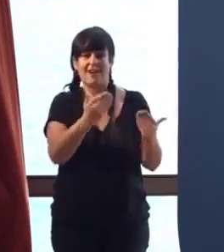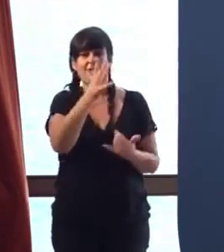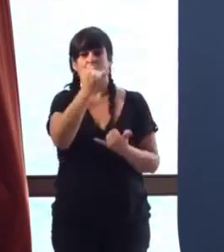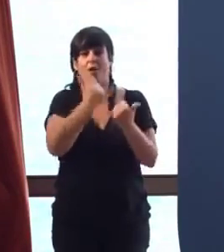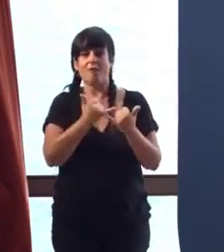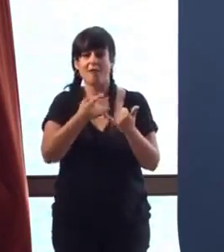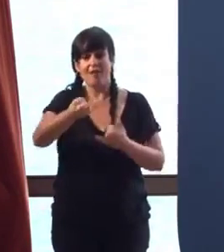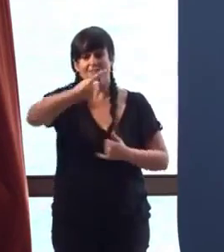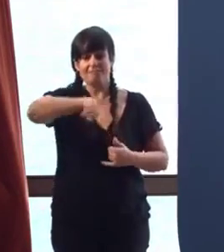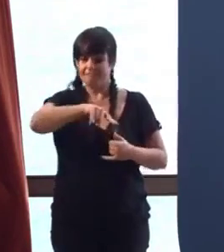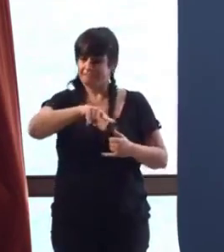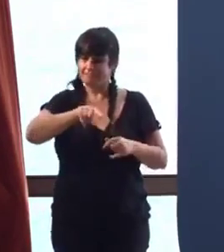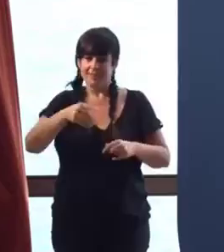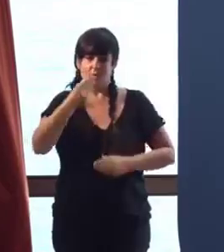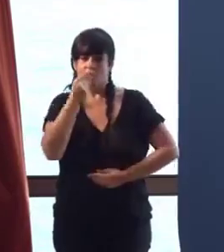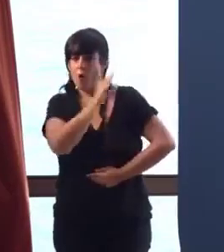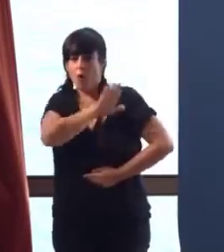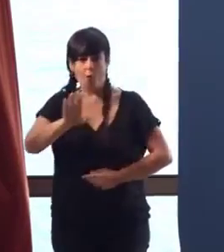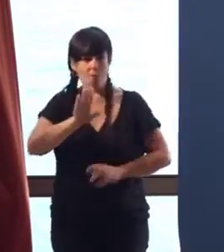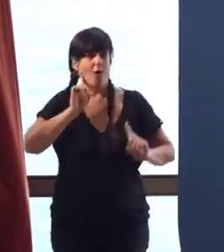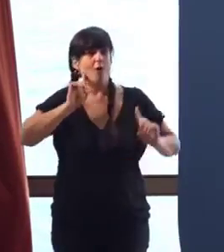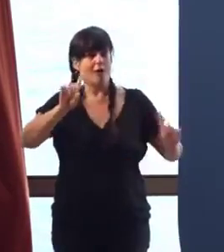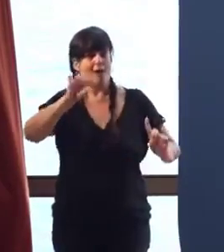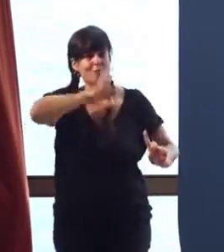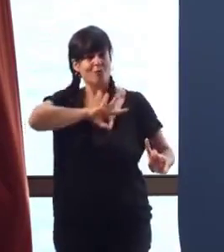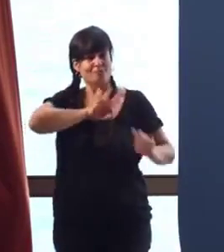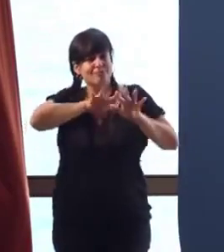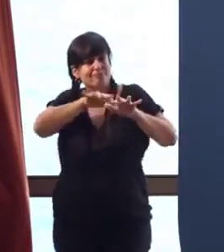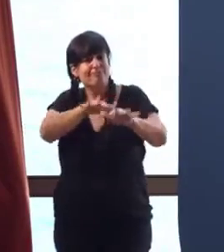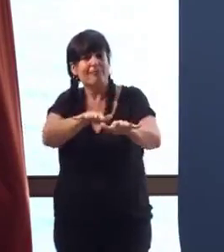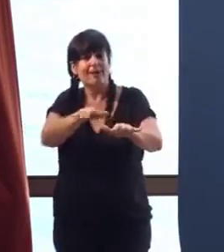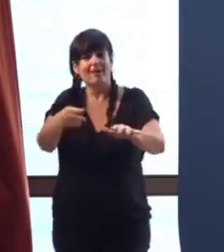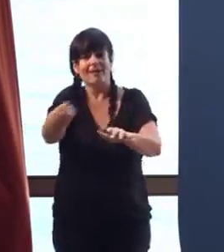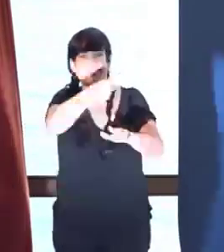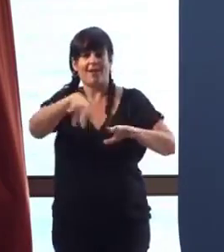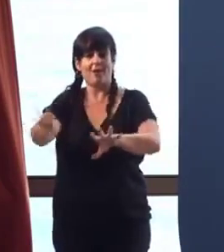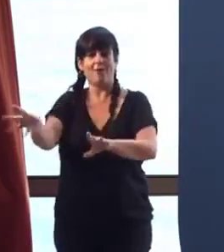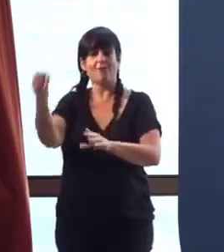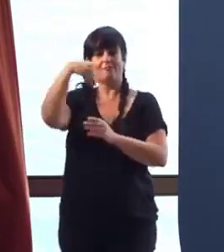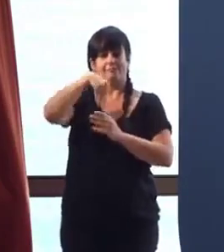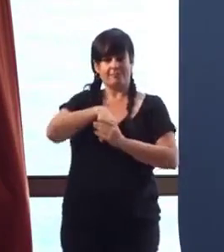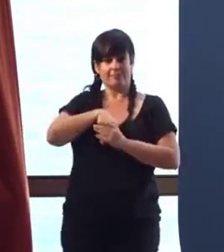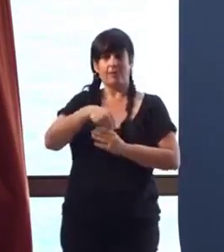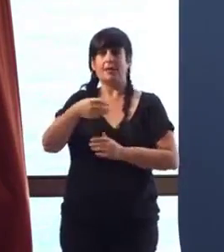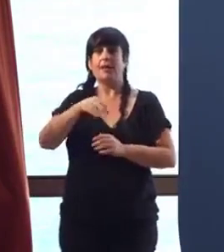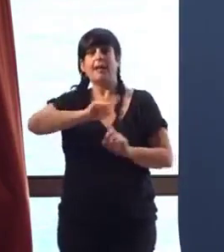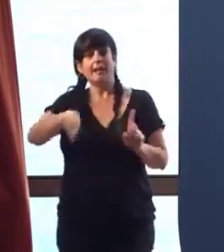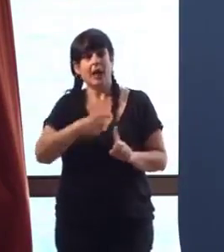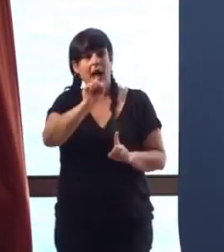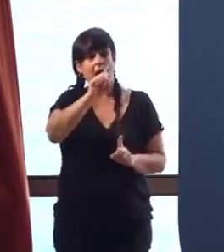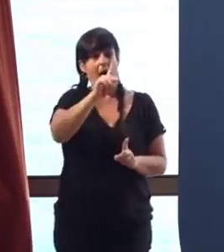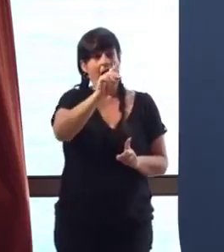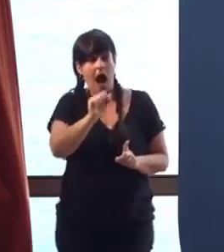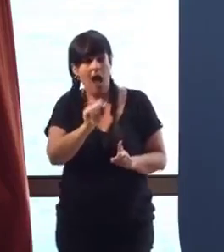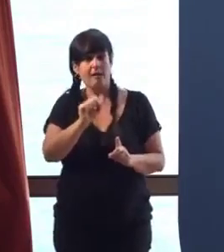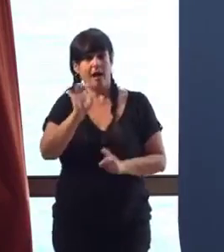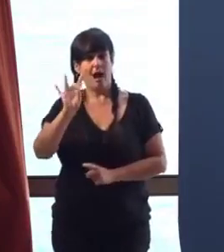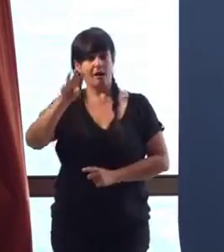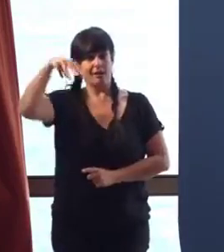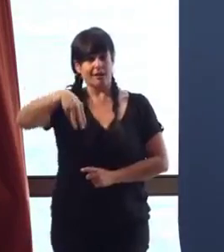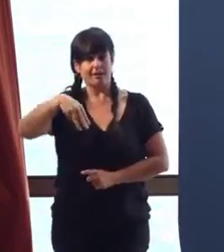por haber encarnado lo mejor del espíritu de las mareas, que supieron recoger lo que dijo Ague, lo que dijo el 15M y llevar la